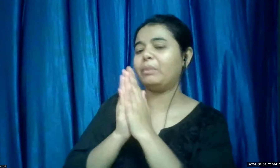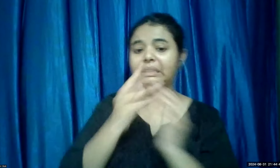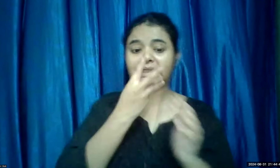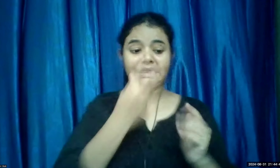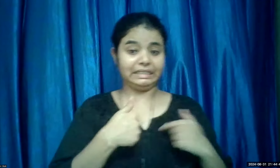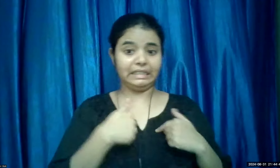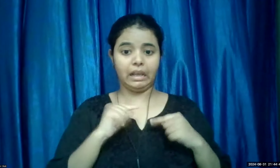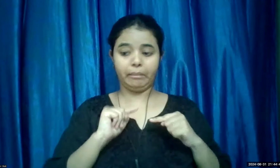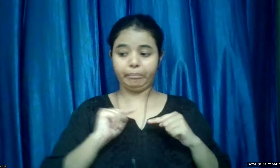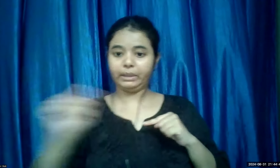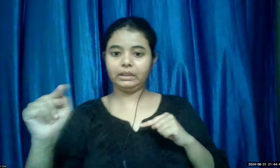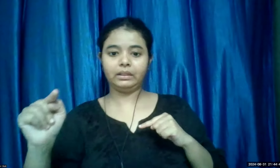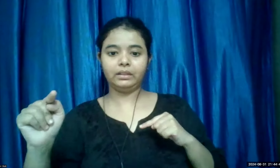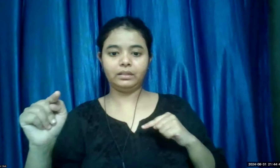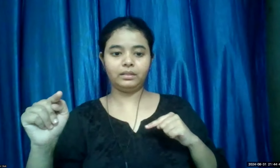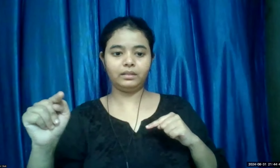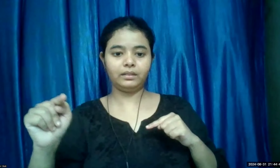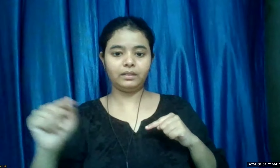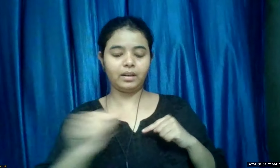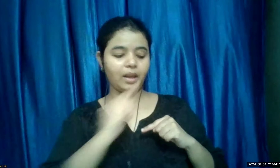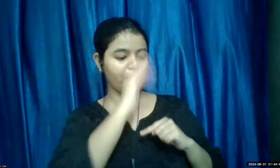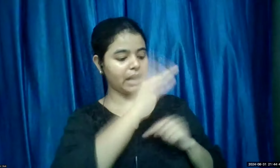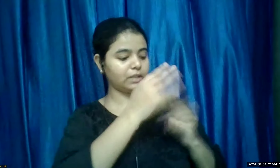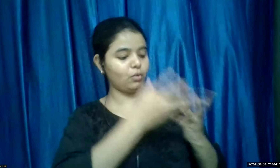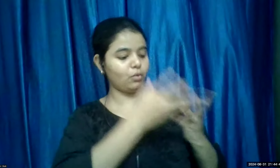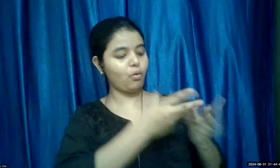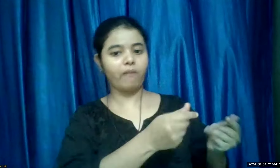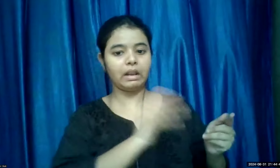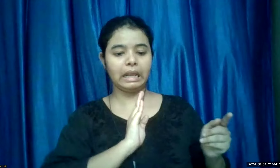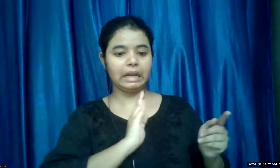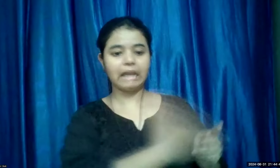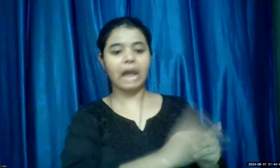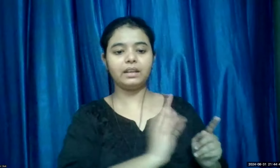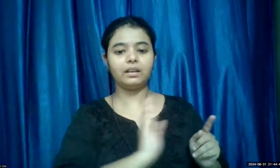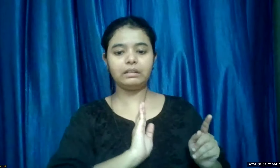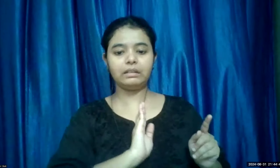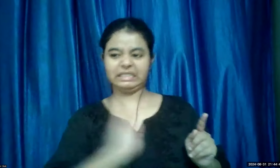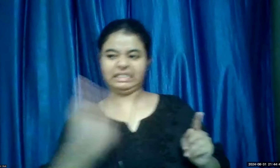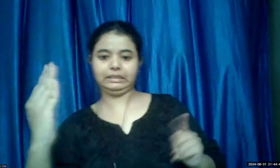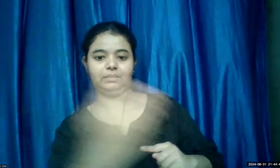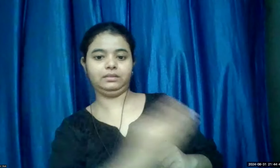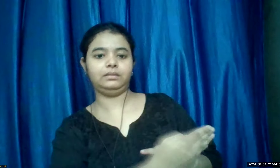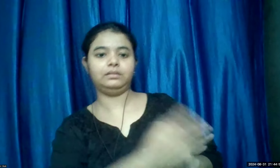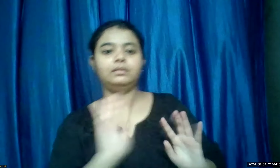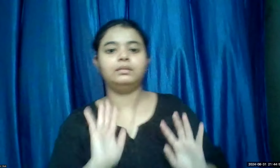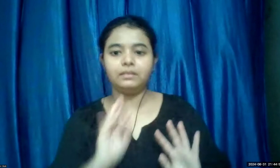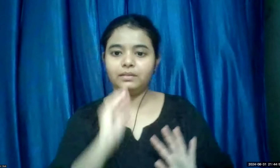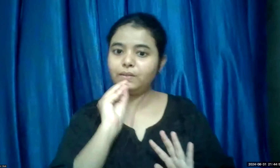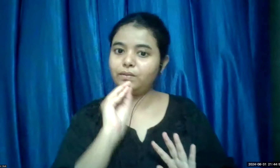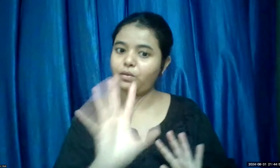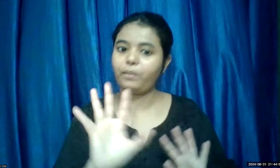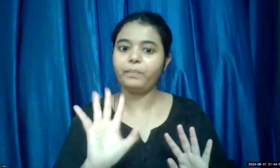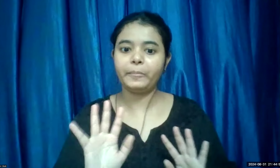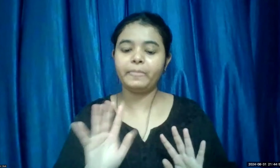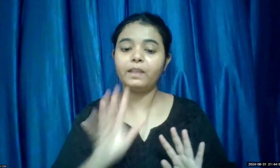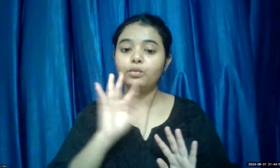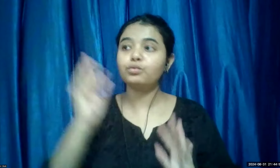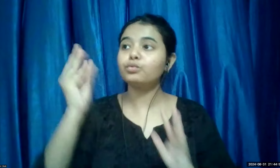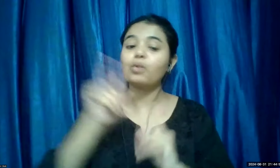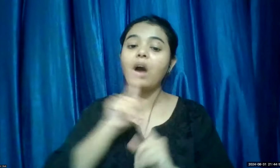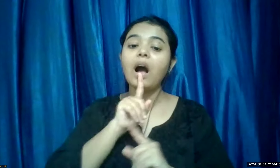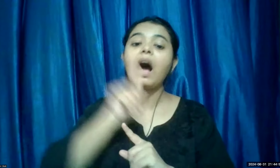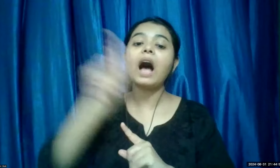तो डायरेक्ट कोई भी देवी देवता किसी का दुख नहीं हरता है, डायरेक्ट कोई भी देवी देवता किसी को कृपा नहीं करता है, वो भगवान से लेकर ही